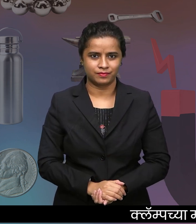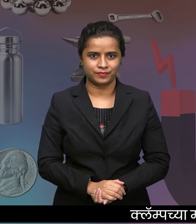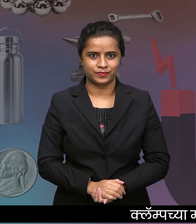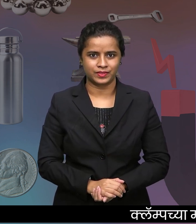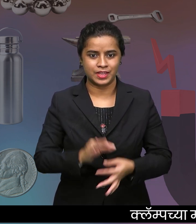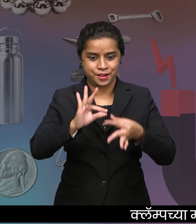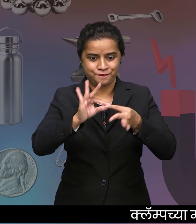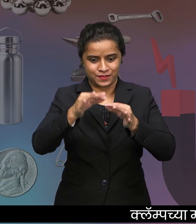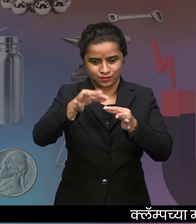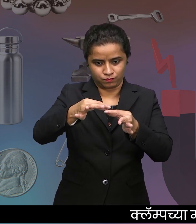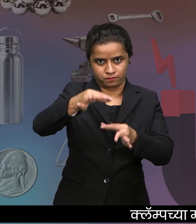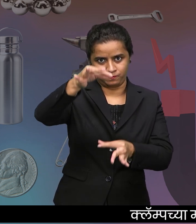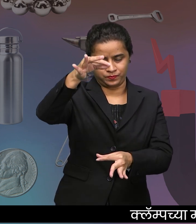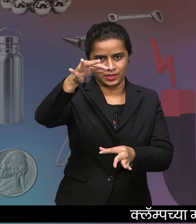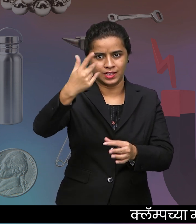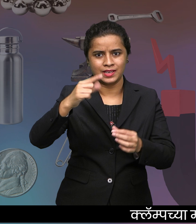क्लॅम्पच्या मदतीनं तो स्टँडवर बसवा.